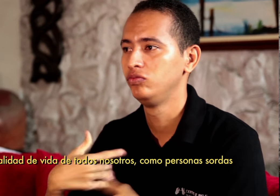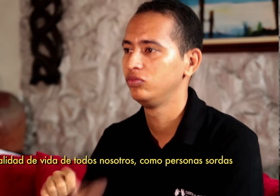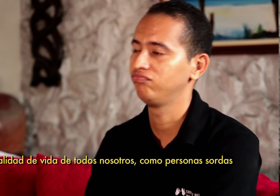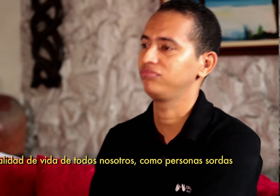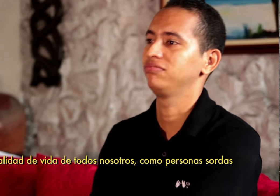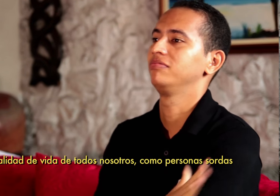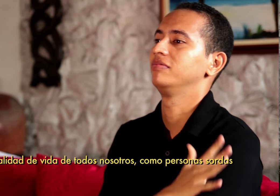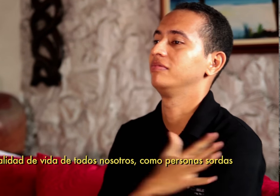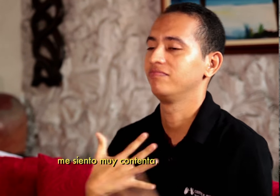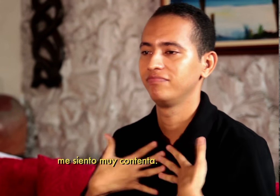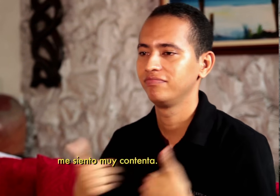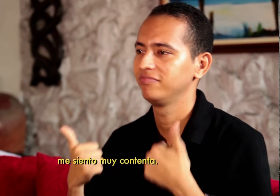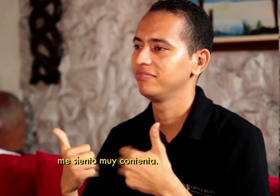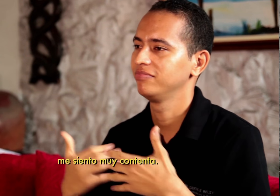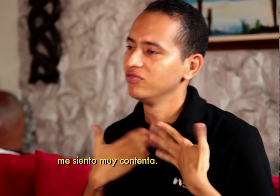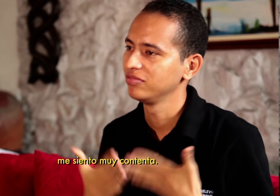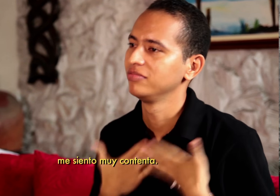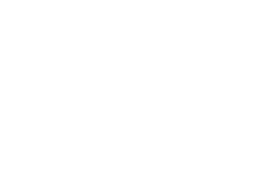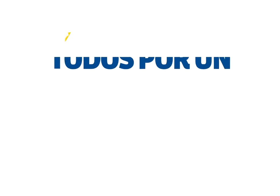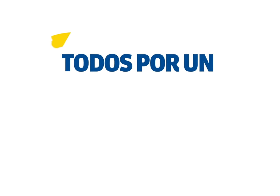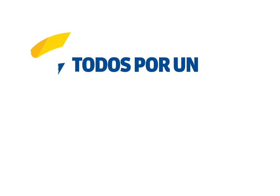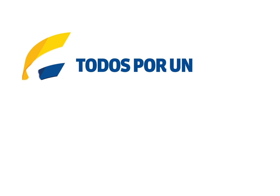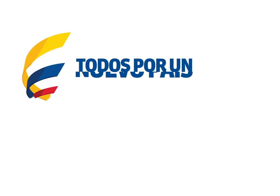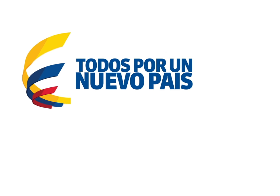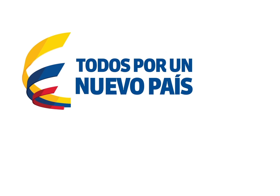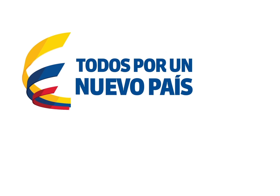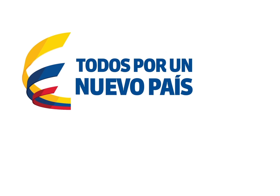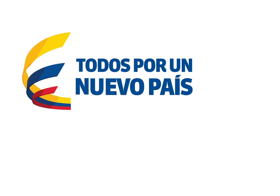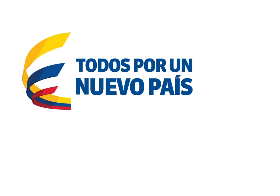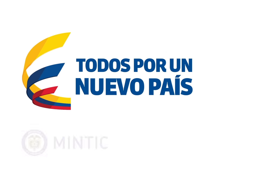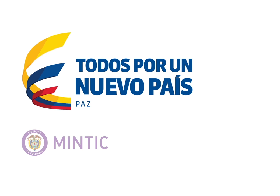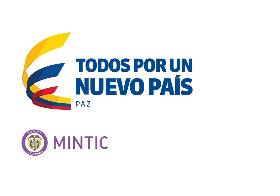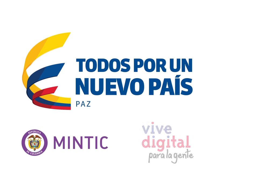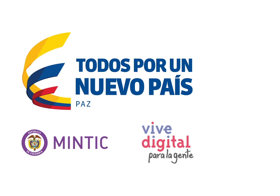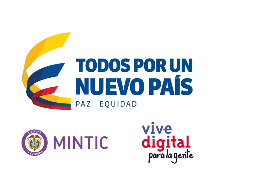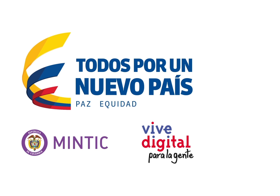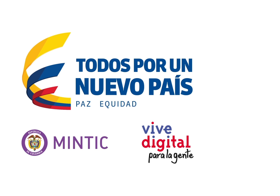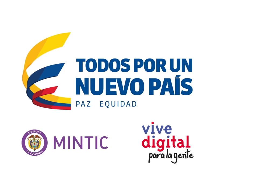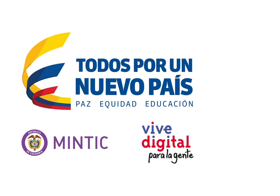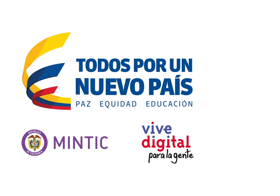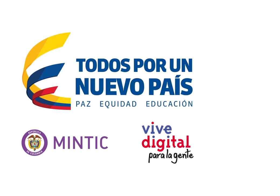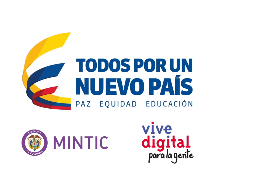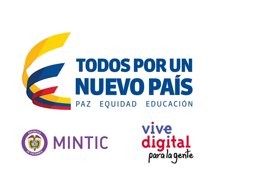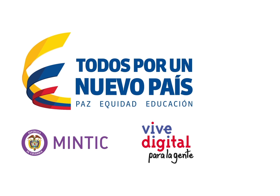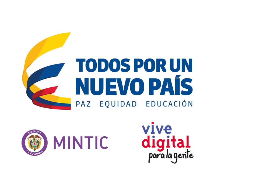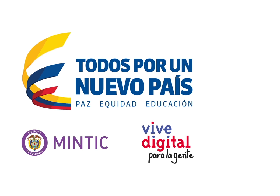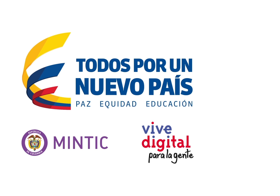como personas sordas. Me siento muy contenta. Todos por un nuevo país. Paz, equidad, educación.